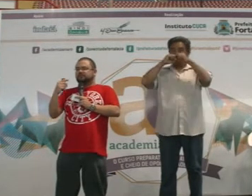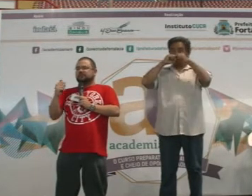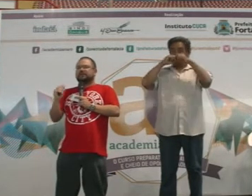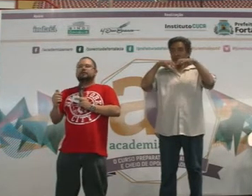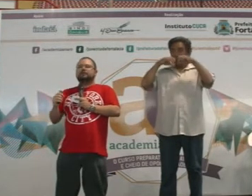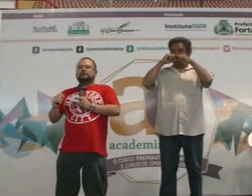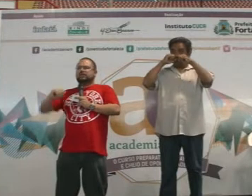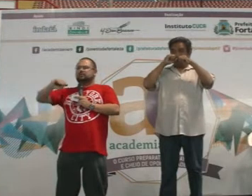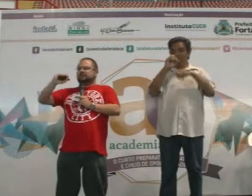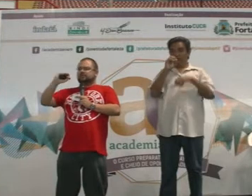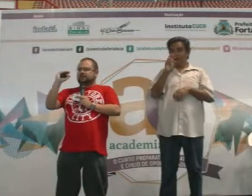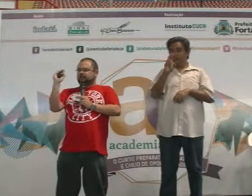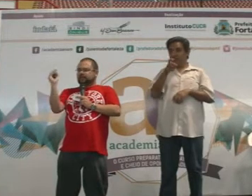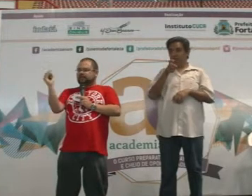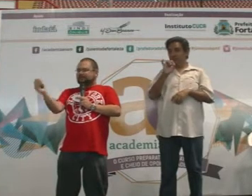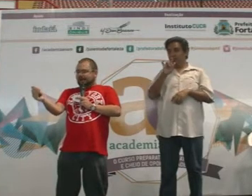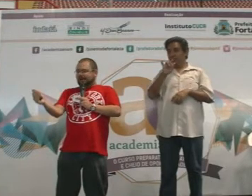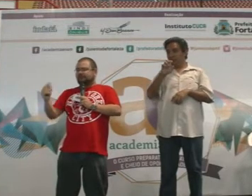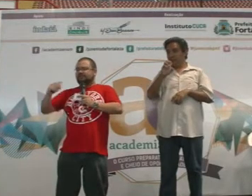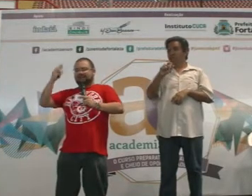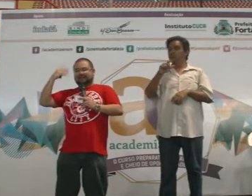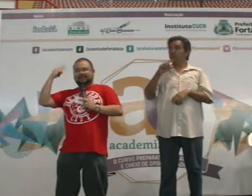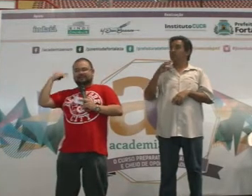oxigênio, tem uma temperatura